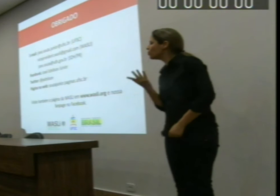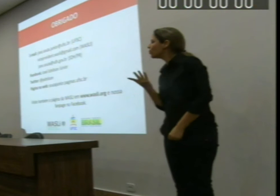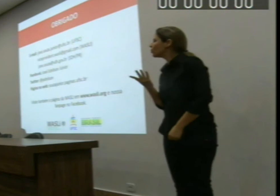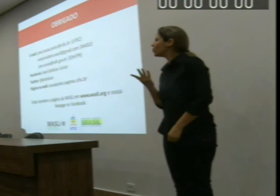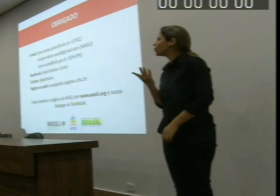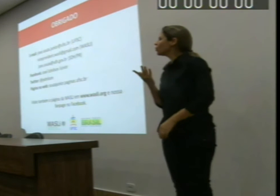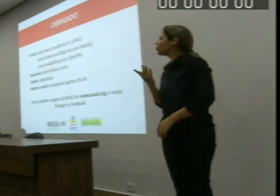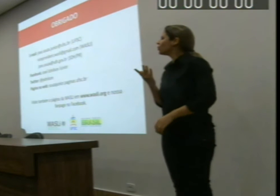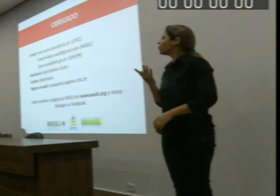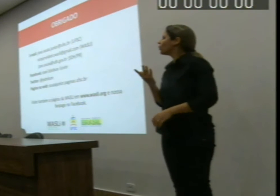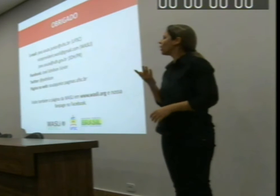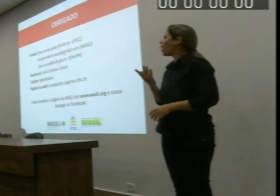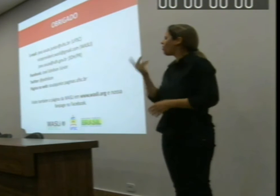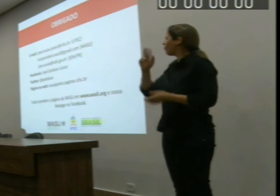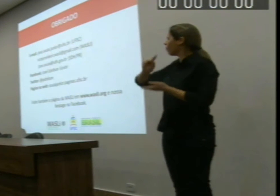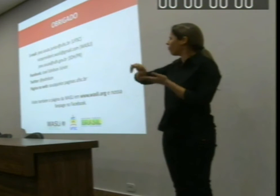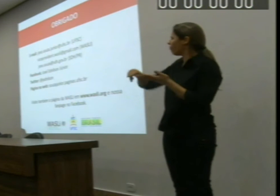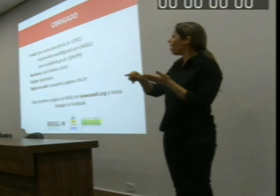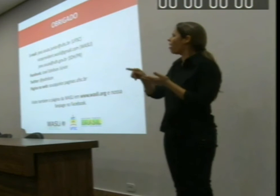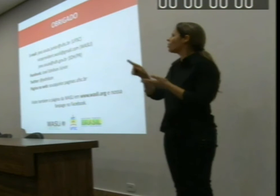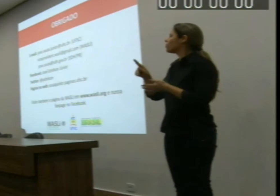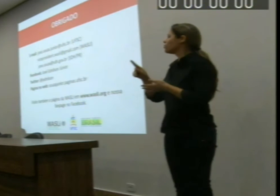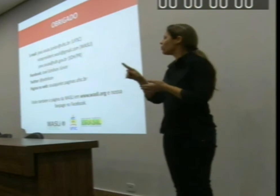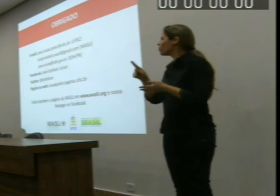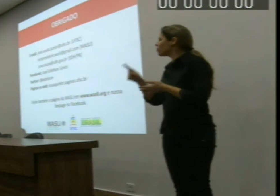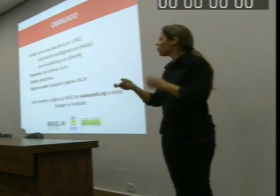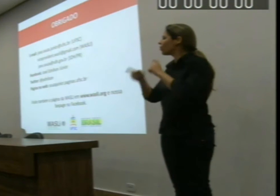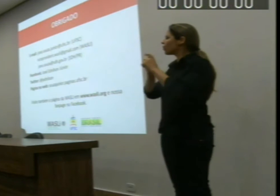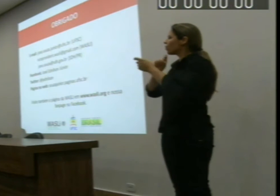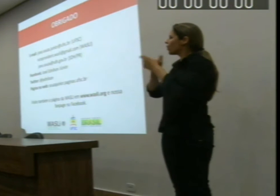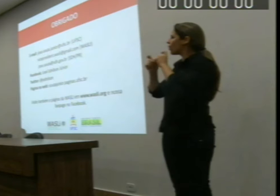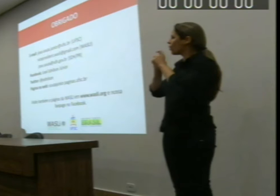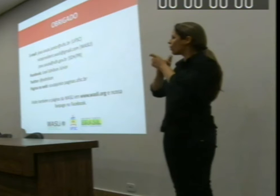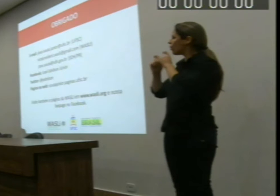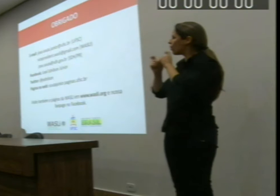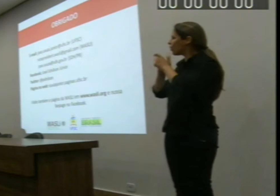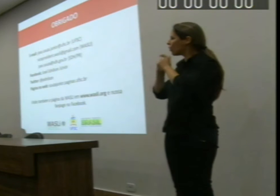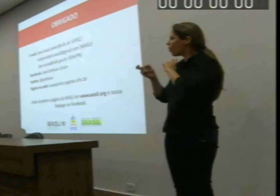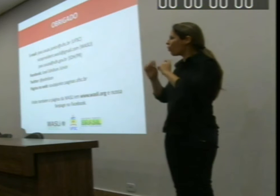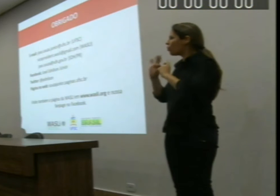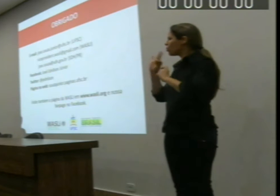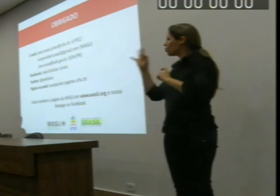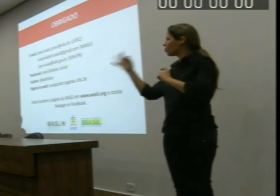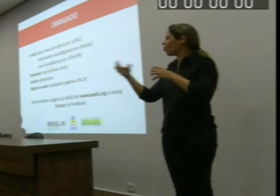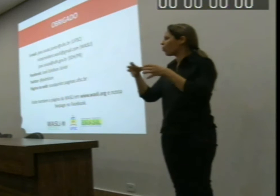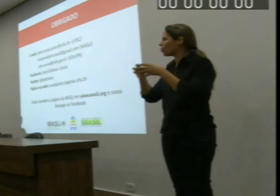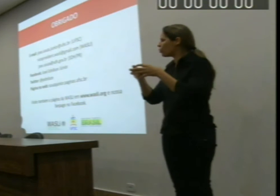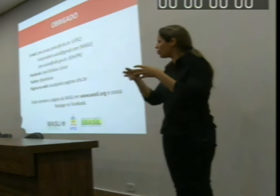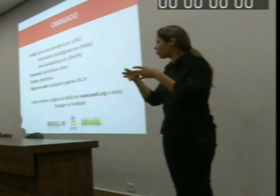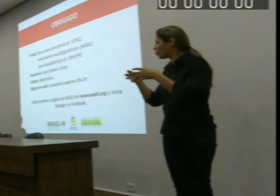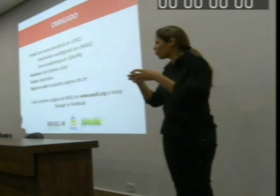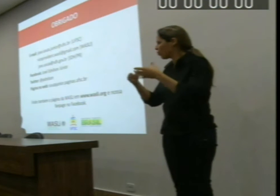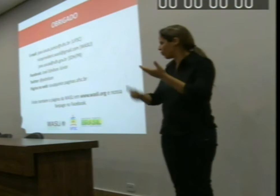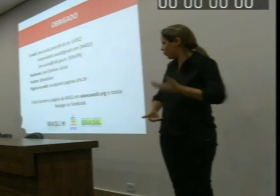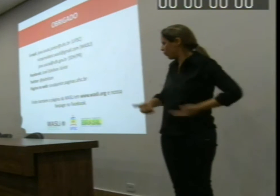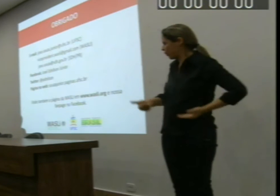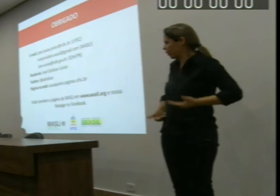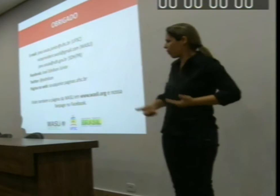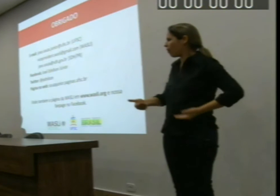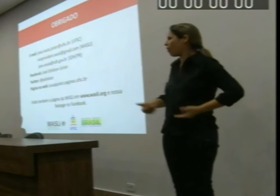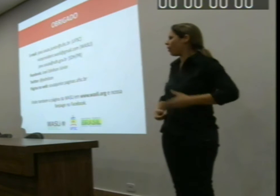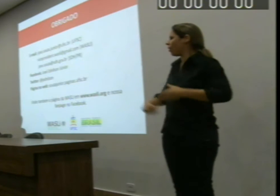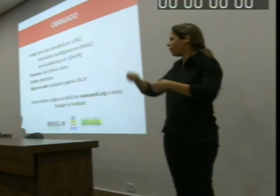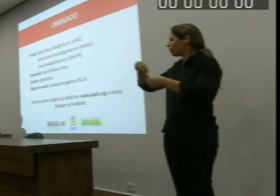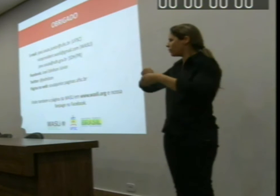outros professores também foram pra sala reunião com todos os servidores de todos os setores para poder